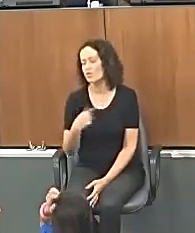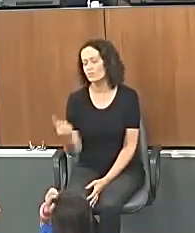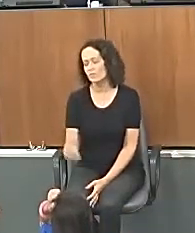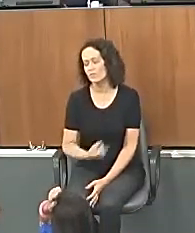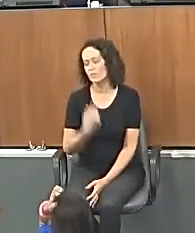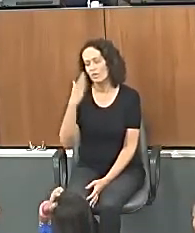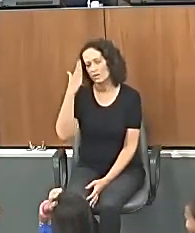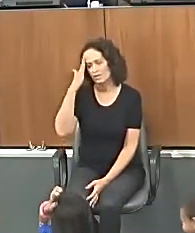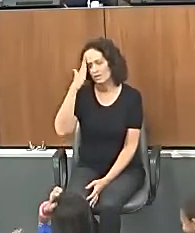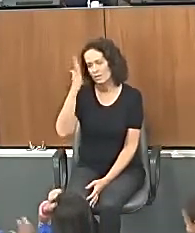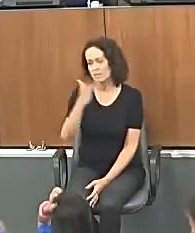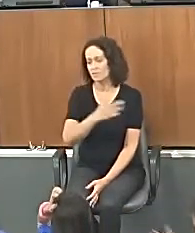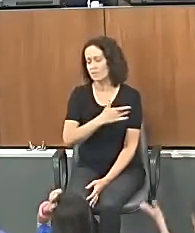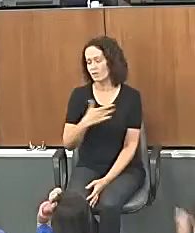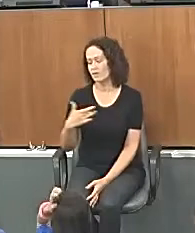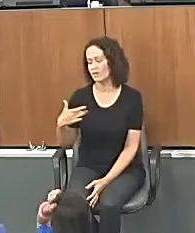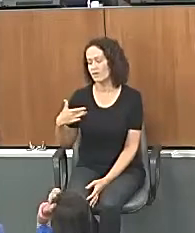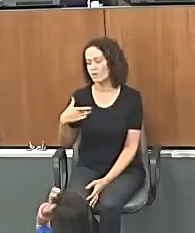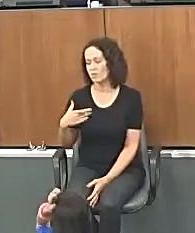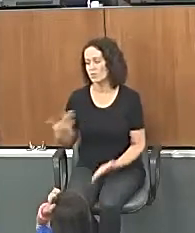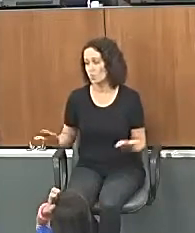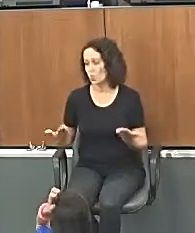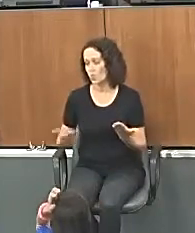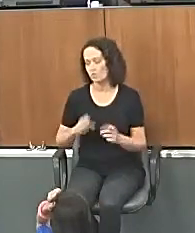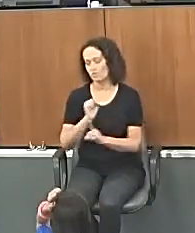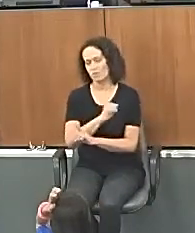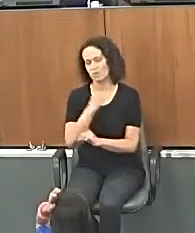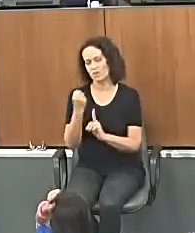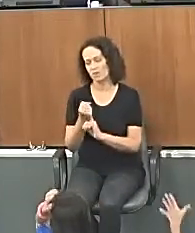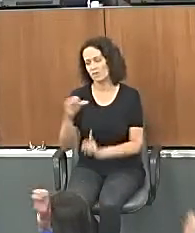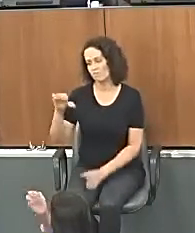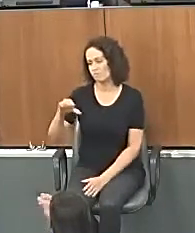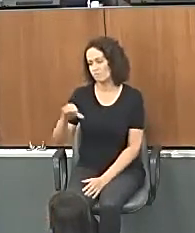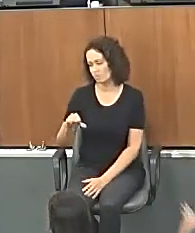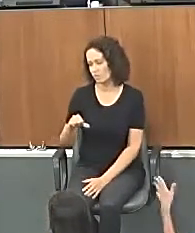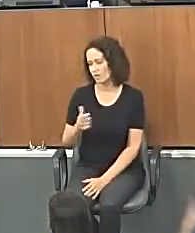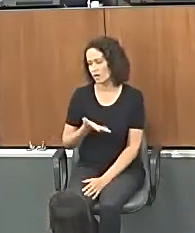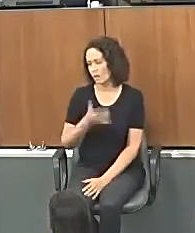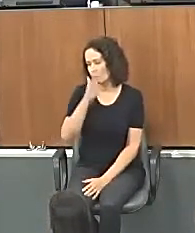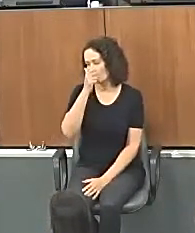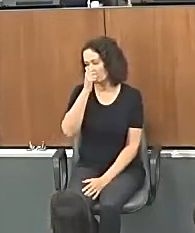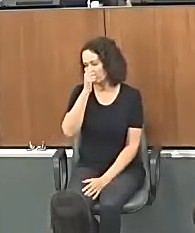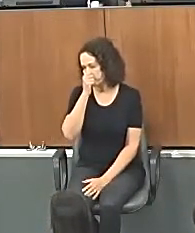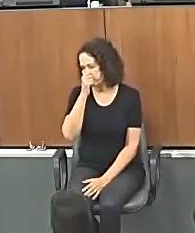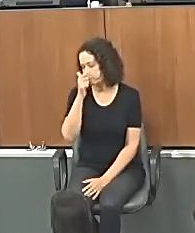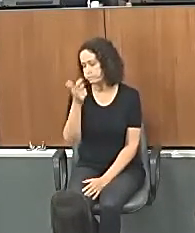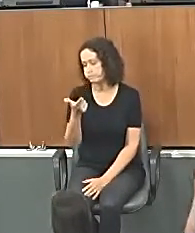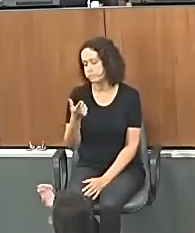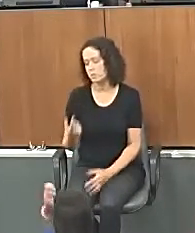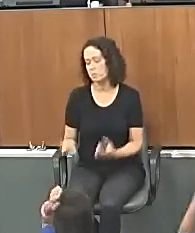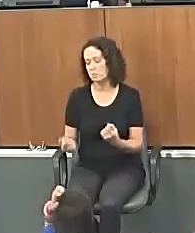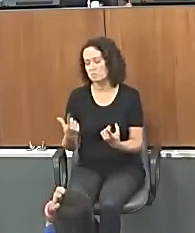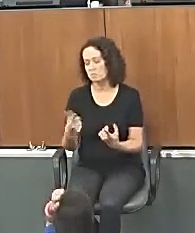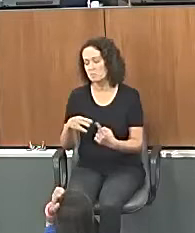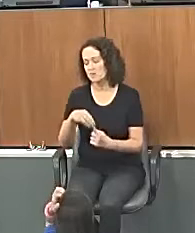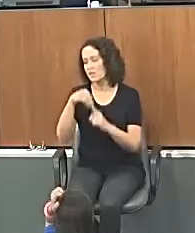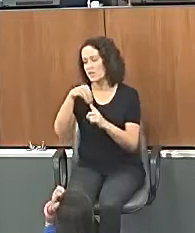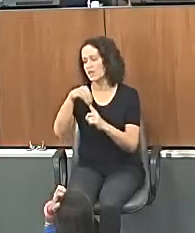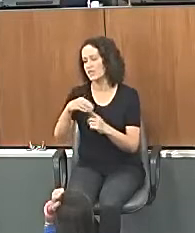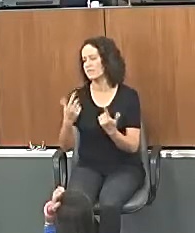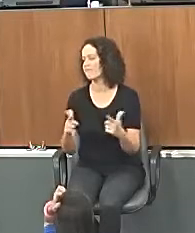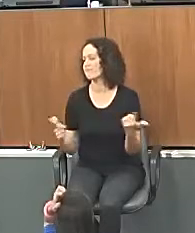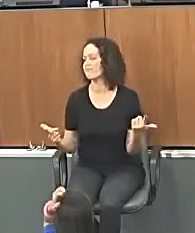sistema de público de saúde nós é está abarrotado e às vezes não dá preferência que é uma preferência da lei da lei brasileira de inclusão